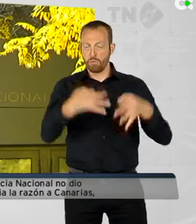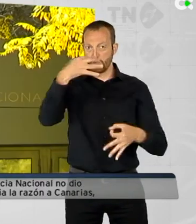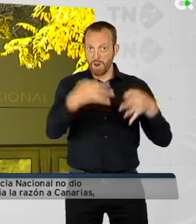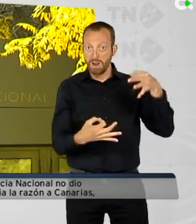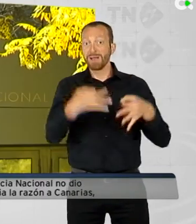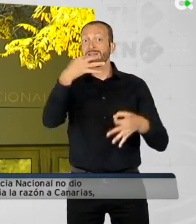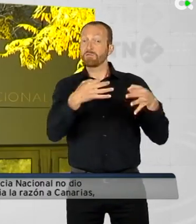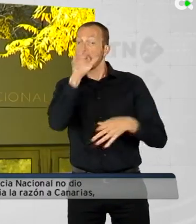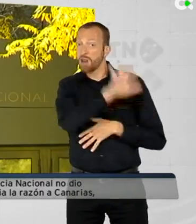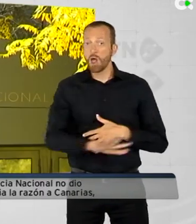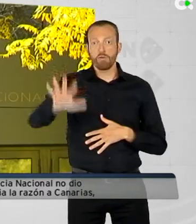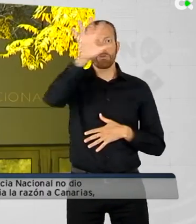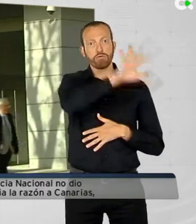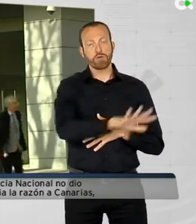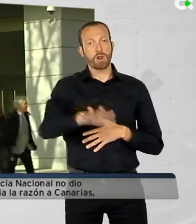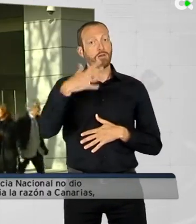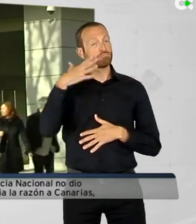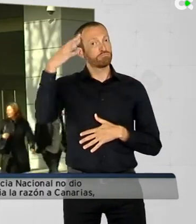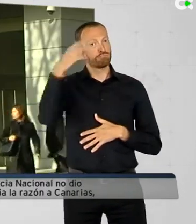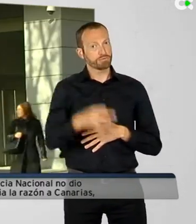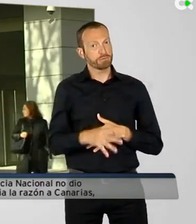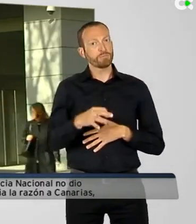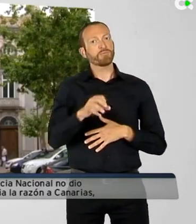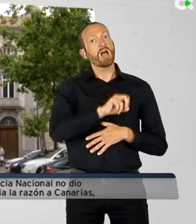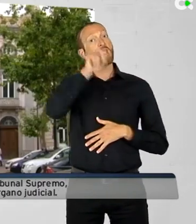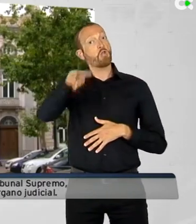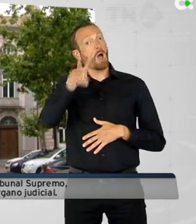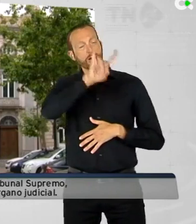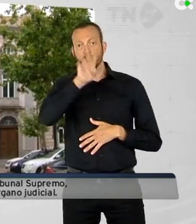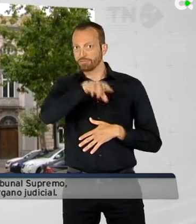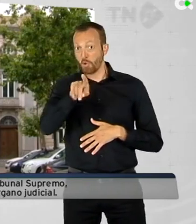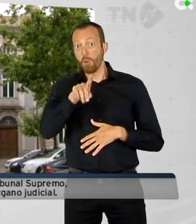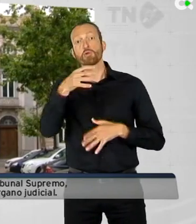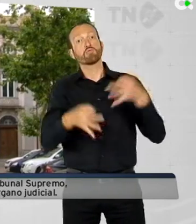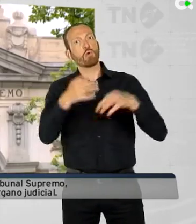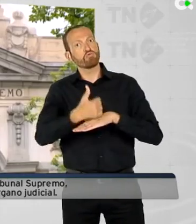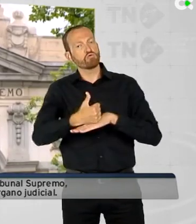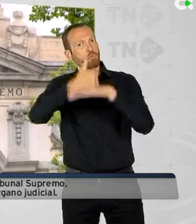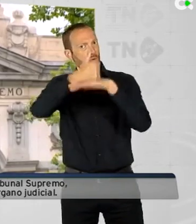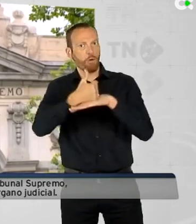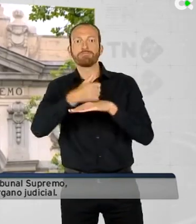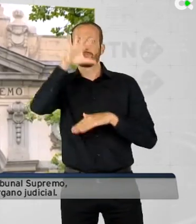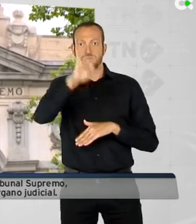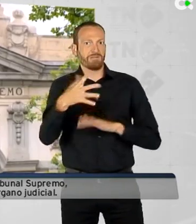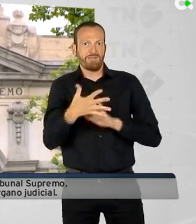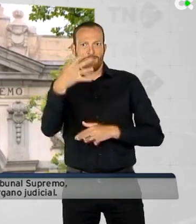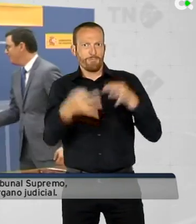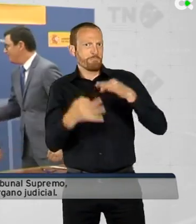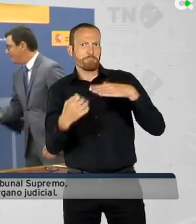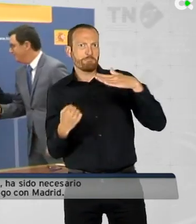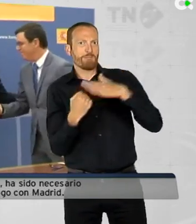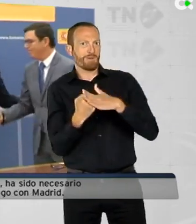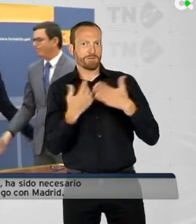donde la Audiencia Nacional no dio en primera instancia la razón a Canarias, pero sí el Tribunal Supremo, máximo órgano